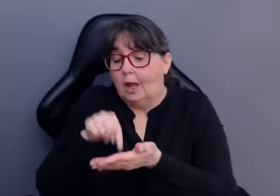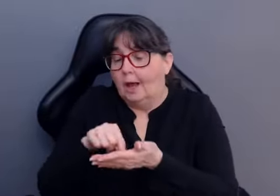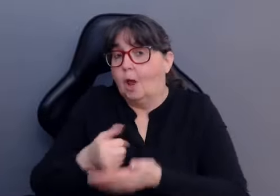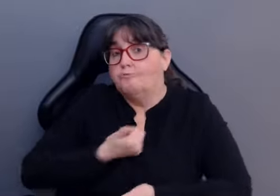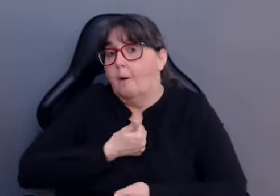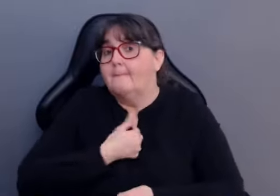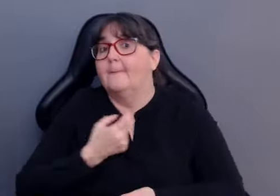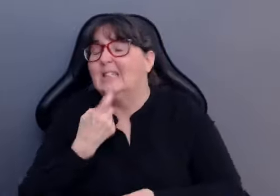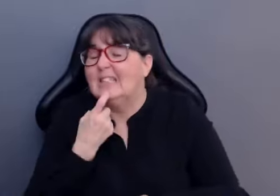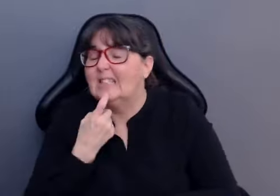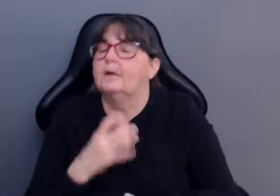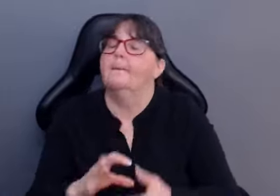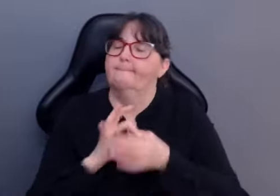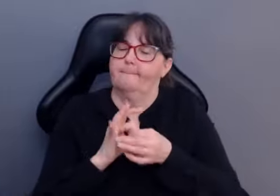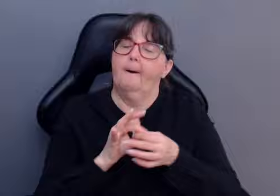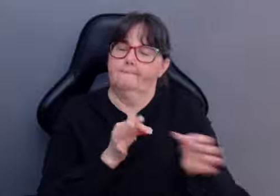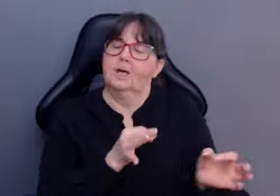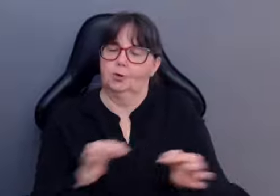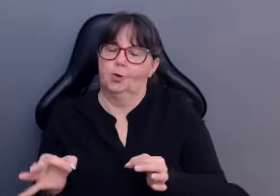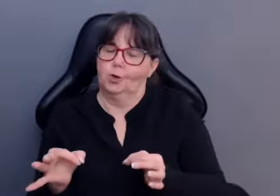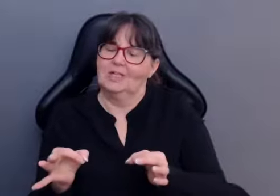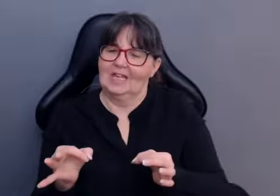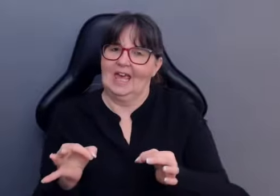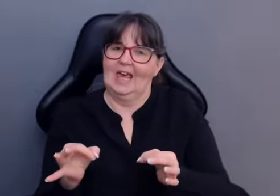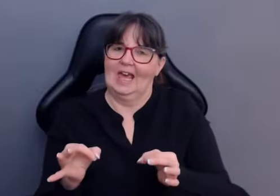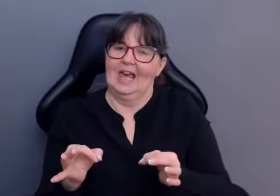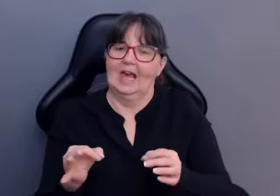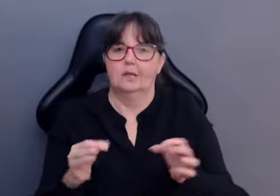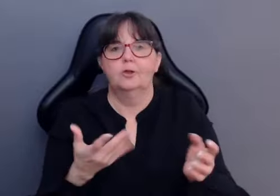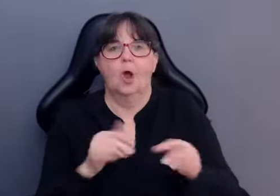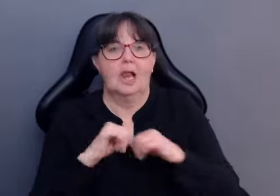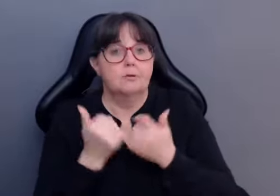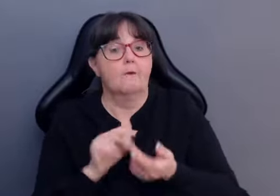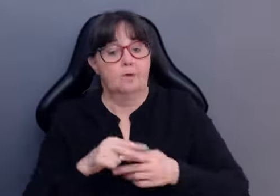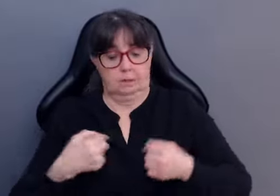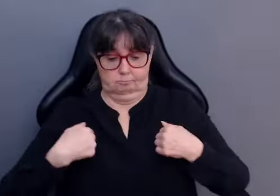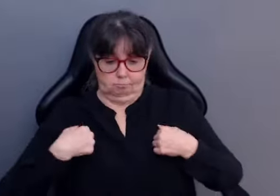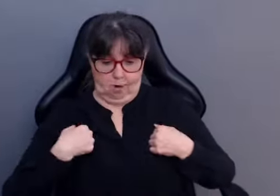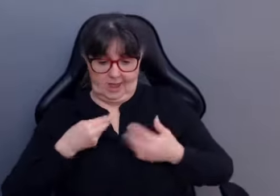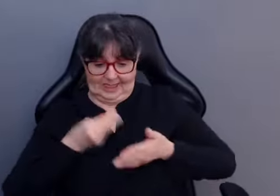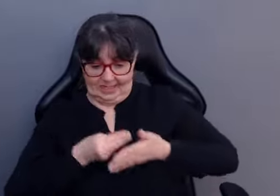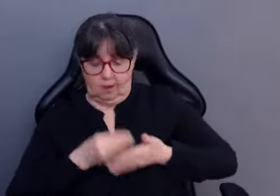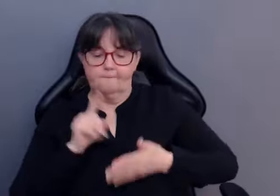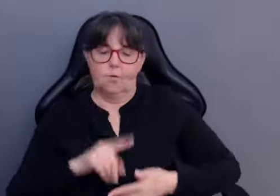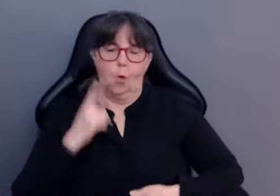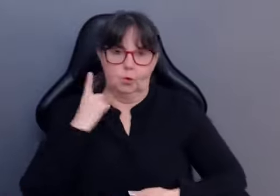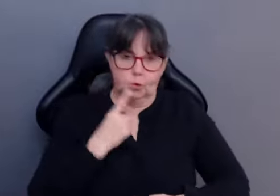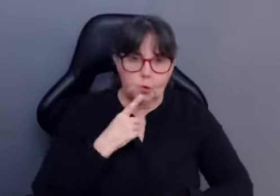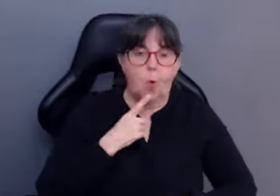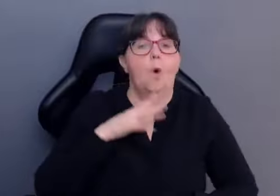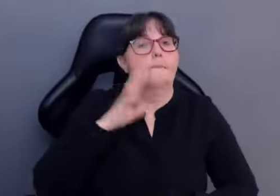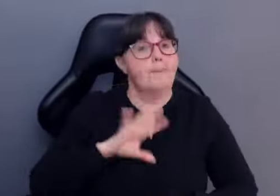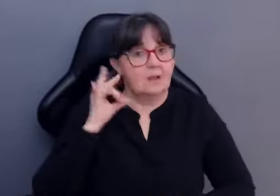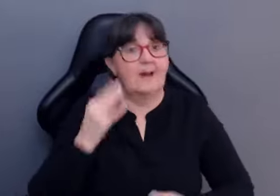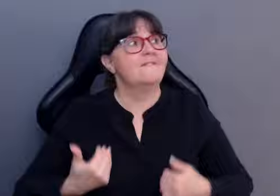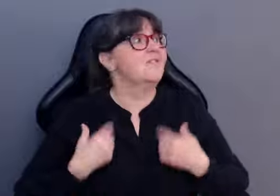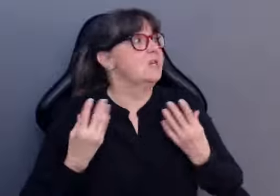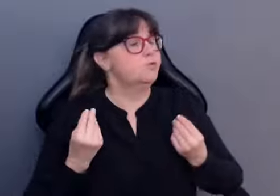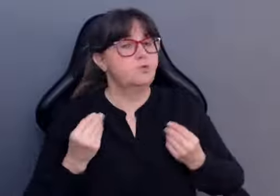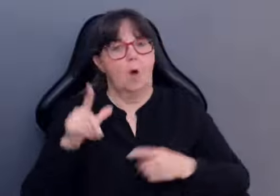régulier de l'association, c'est-à-dire une personne sourde ou malentendante de la région de Lanaudière.